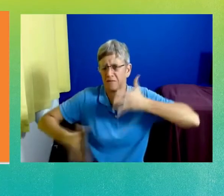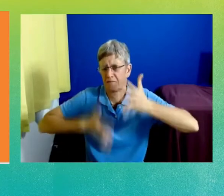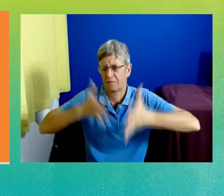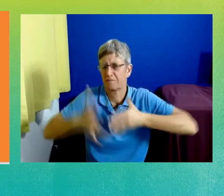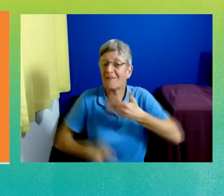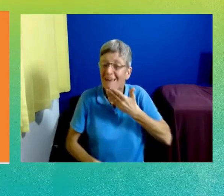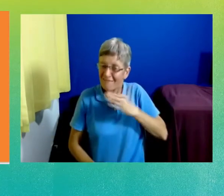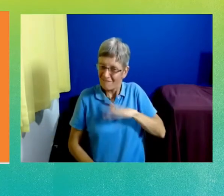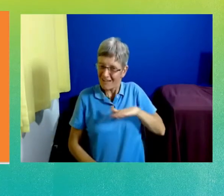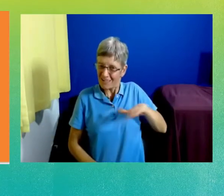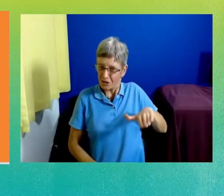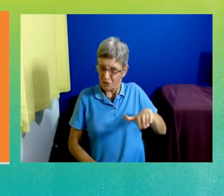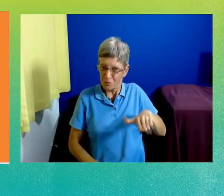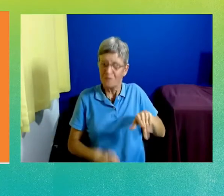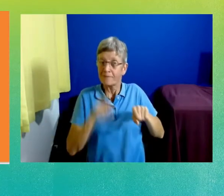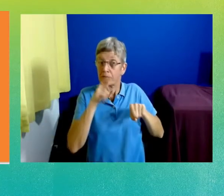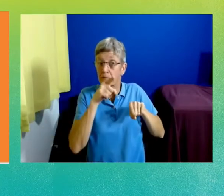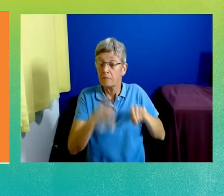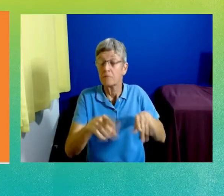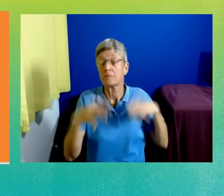Rosane, Rosana.